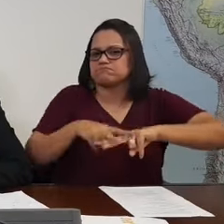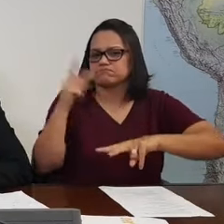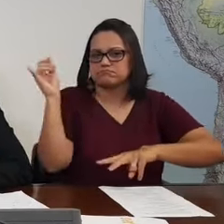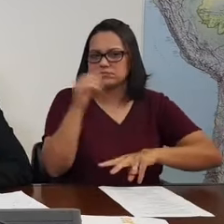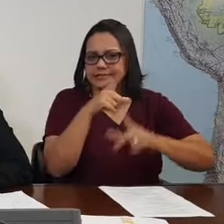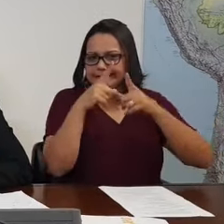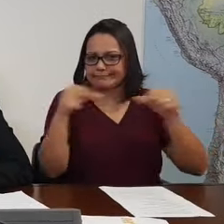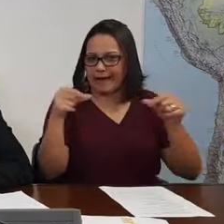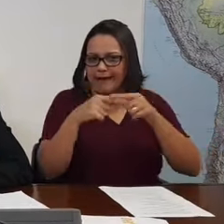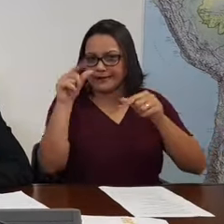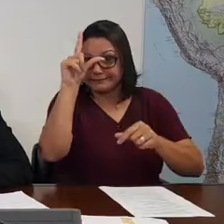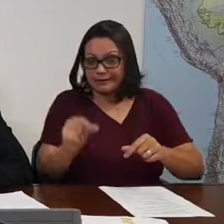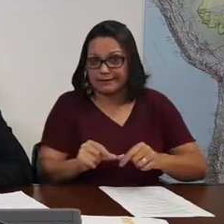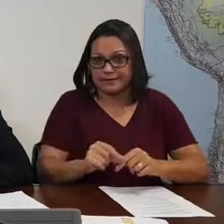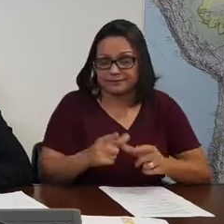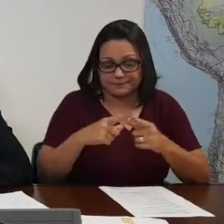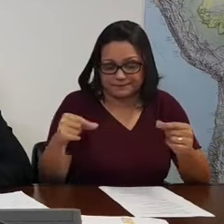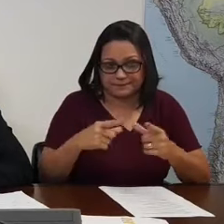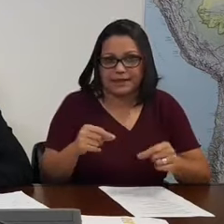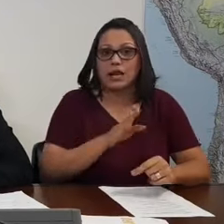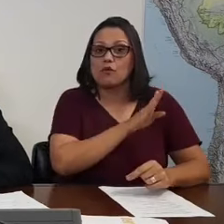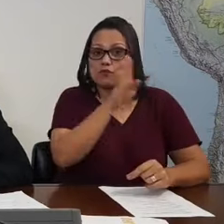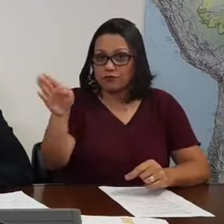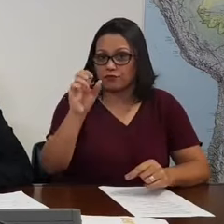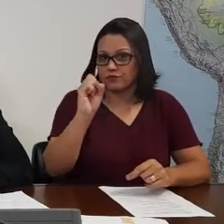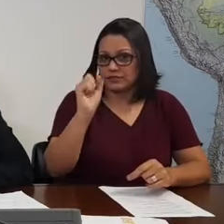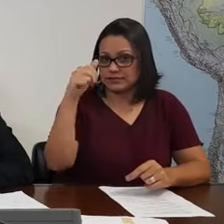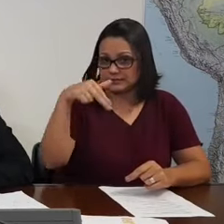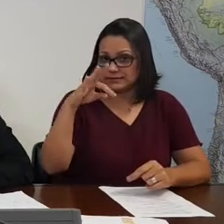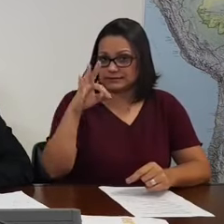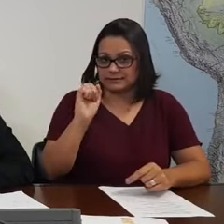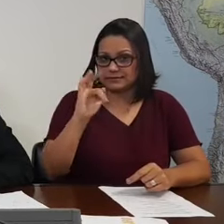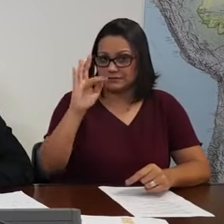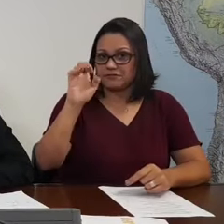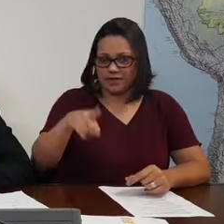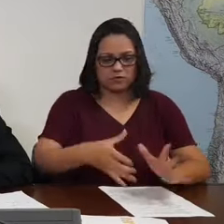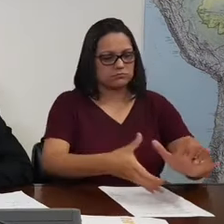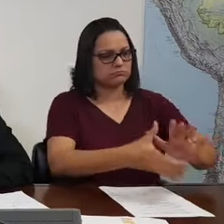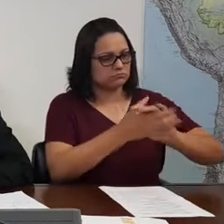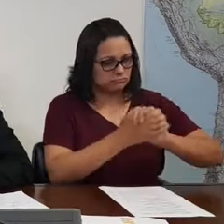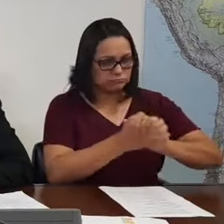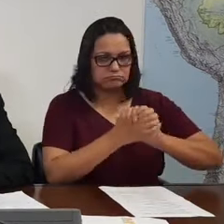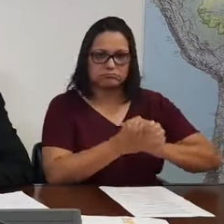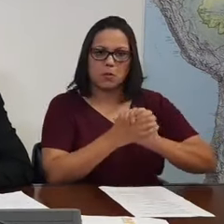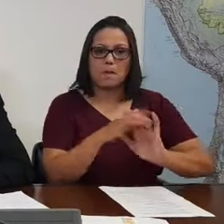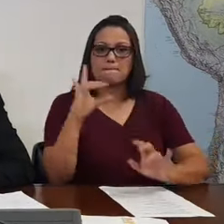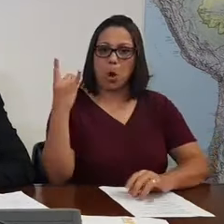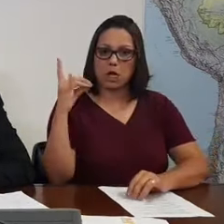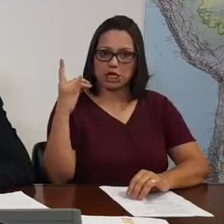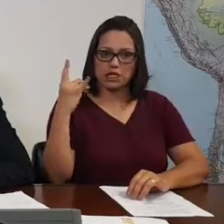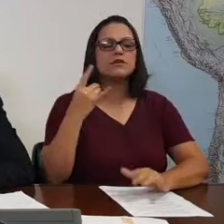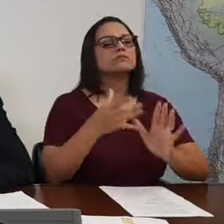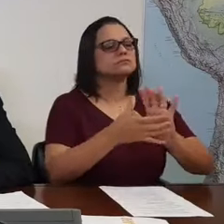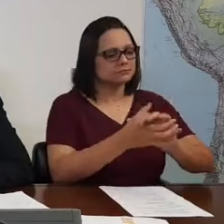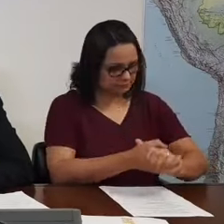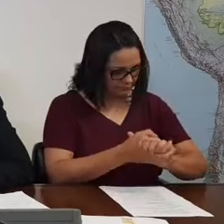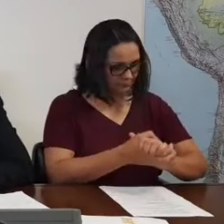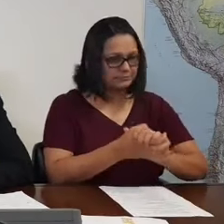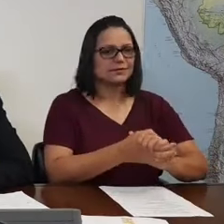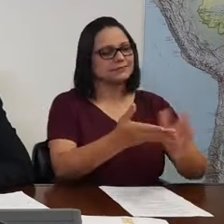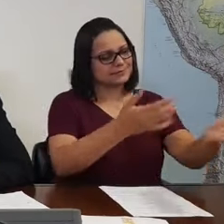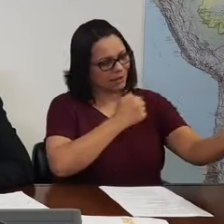até, quando tivemos agora em Santa Fé, eu saudei o presidente da Bolívia, alguns se assustaram, né? Saudei, falei que